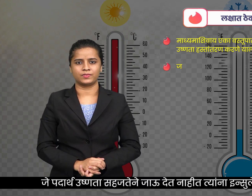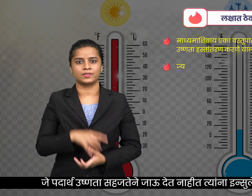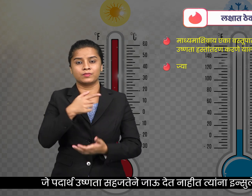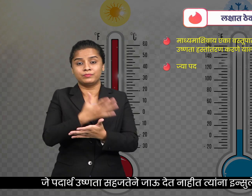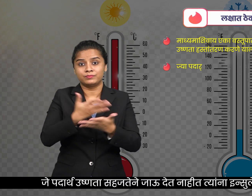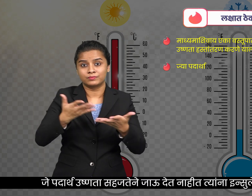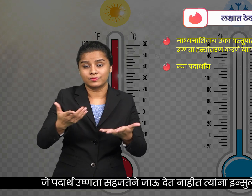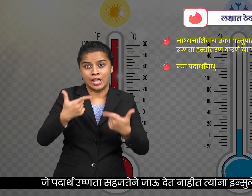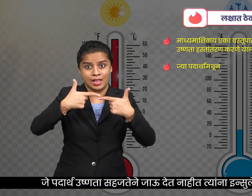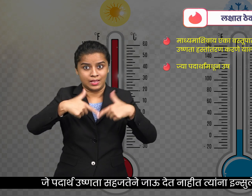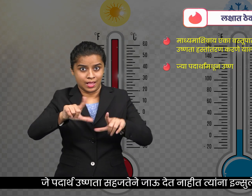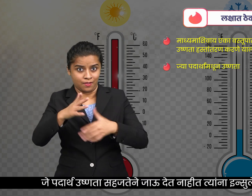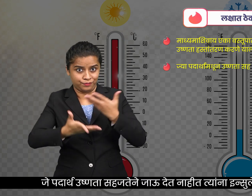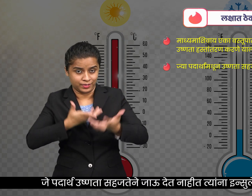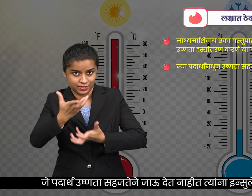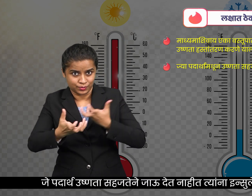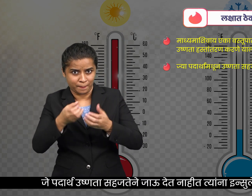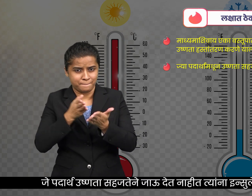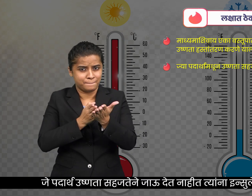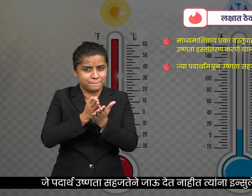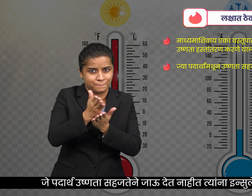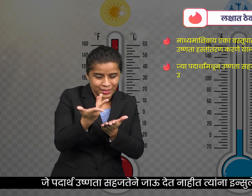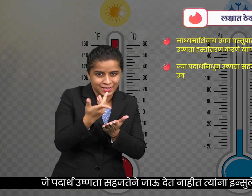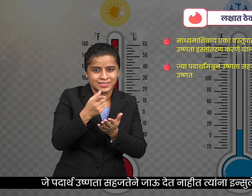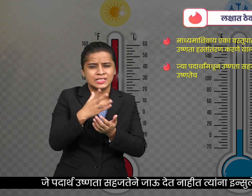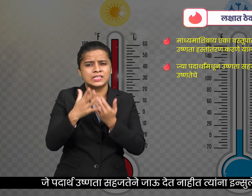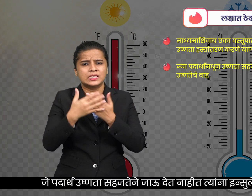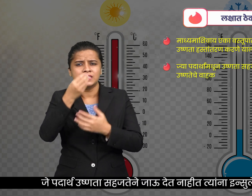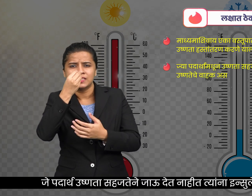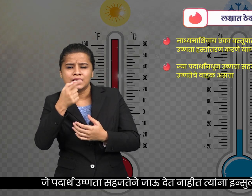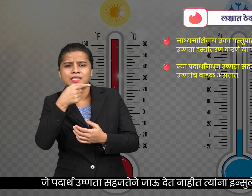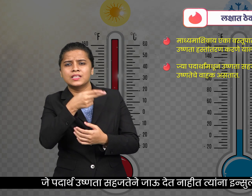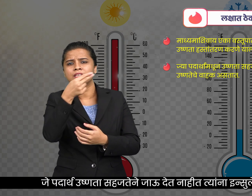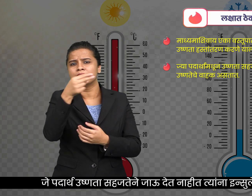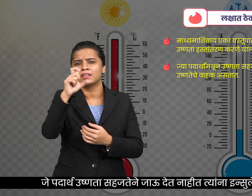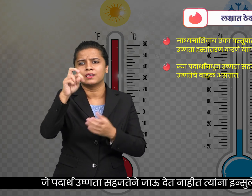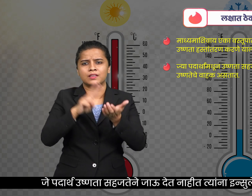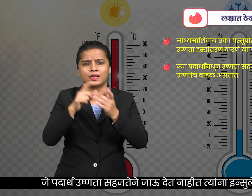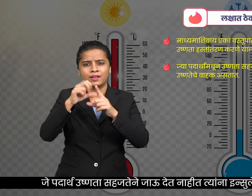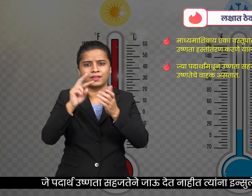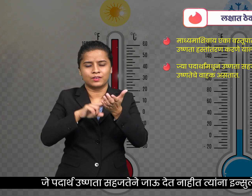जे पदार्थ उष्णता सहजतेने जाऊ देत नाही त्यांना इन्सुलेटर असे म्हणतात.